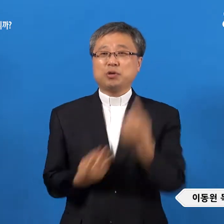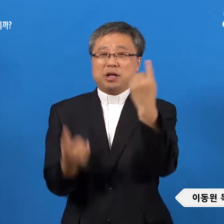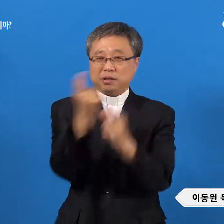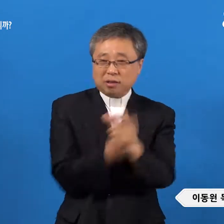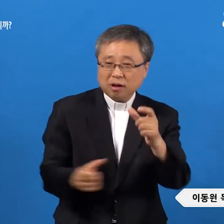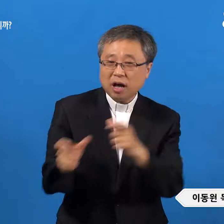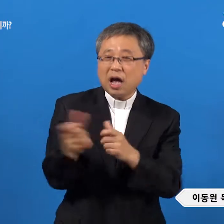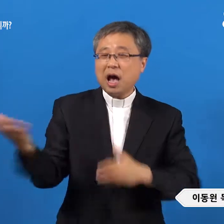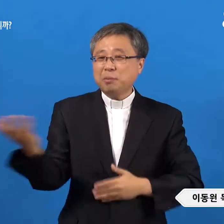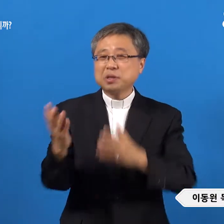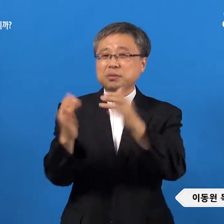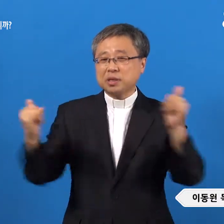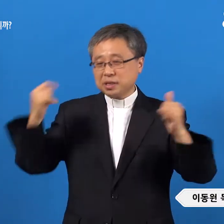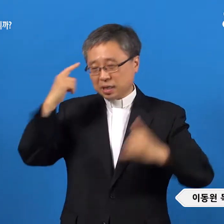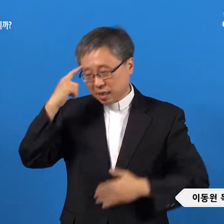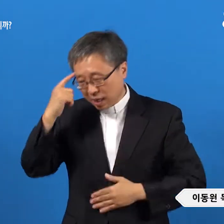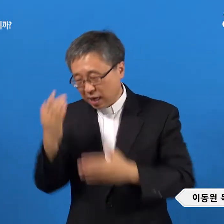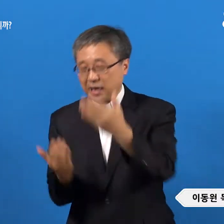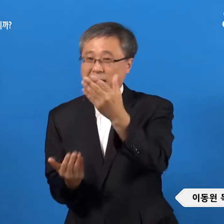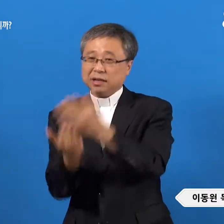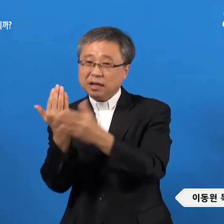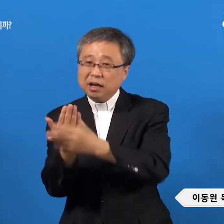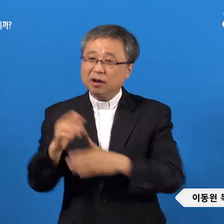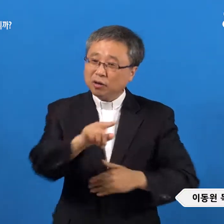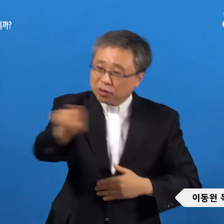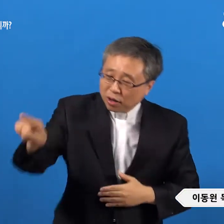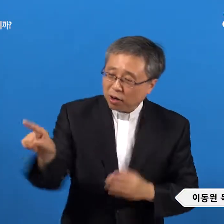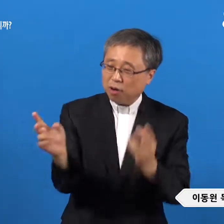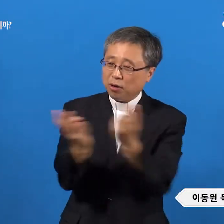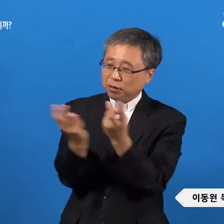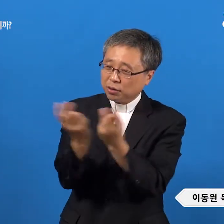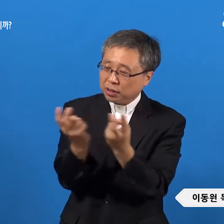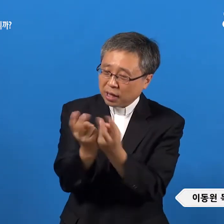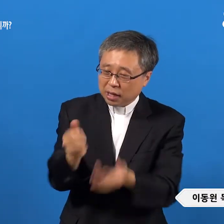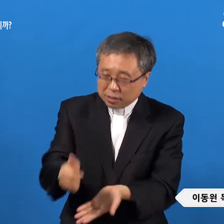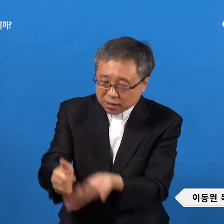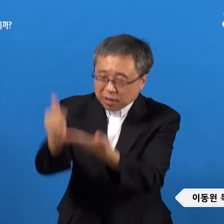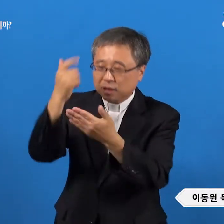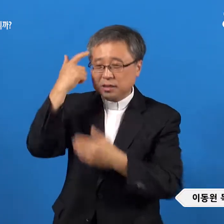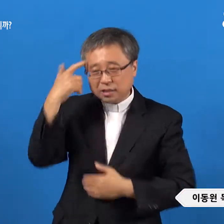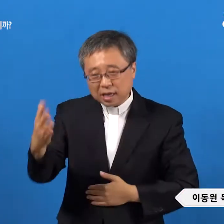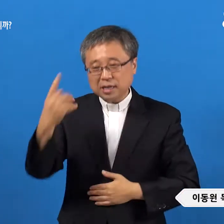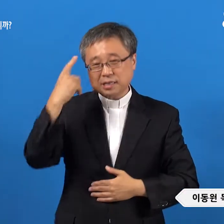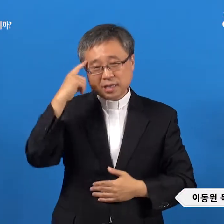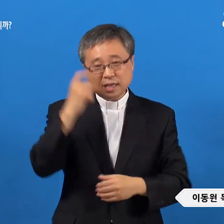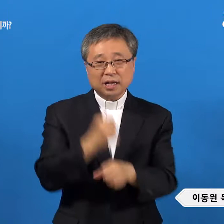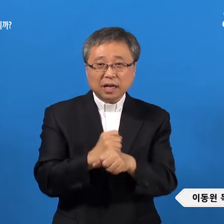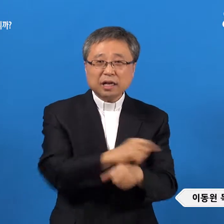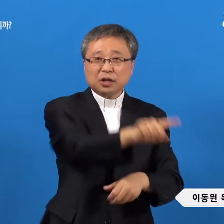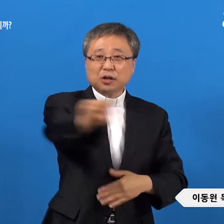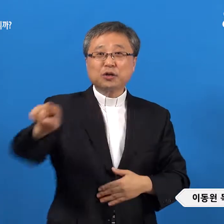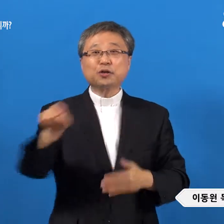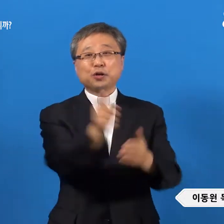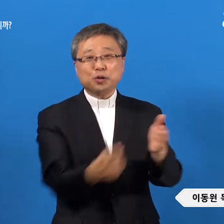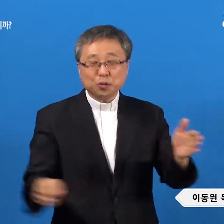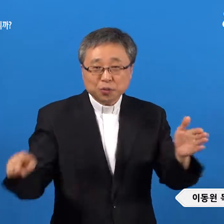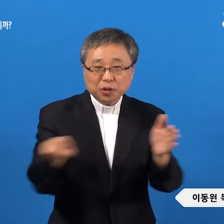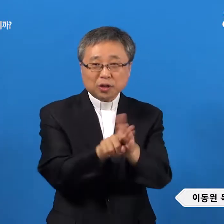사람들을 생각해냅니다. 그리고 그들을 어떻게 섬길 것인가를 생각합니다. 그들을 위해 중보의 기도를